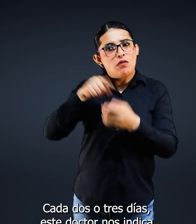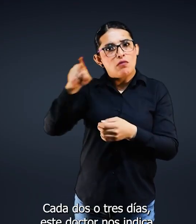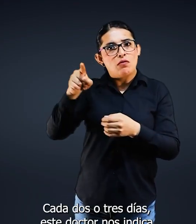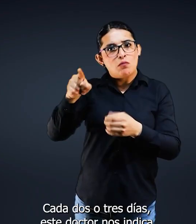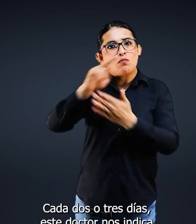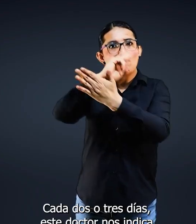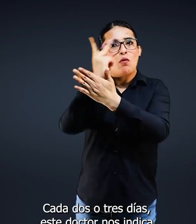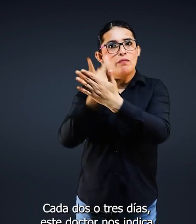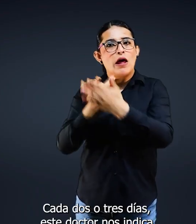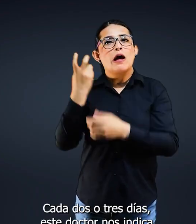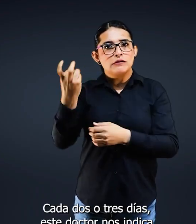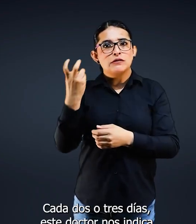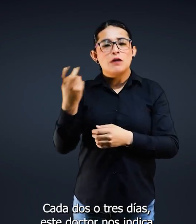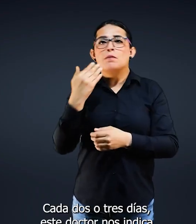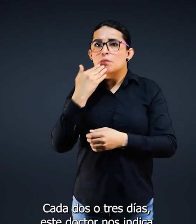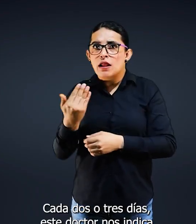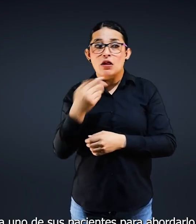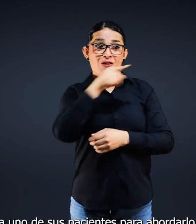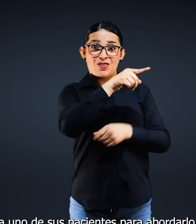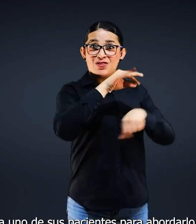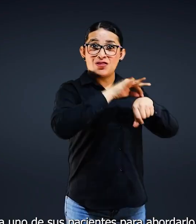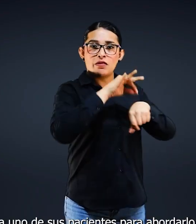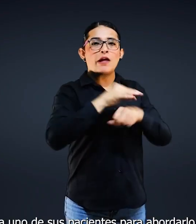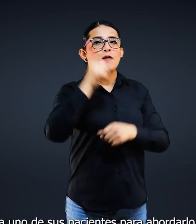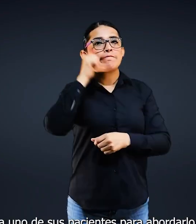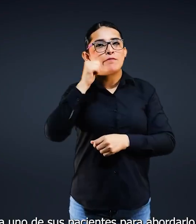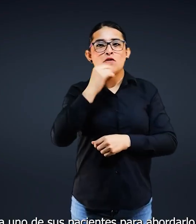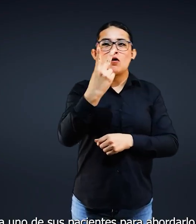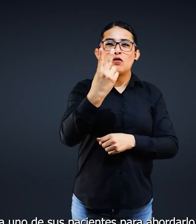Cada 2 o 3 días, este doctor nos indica a uno de sus pacientes para abordarlo.